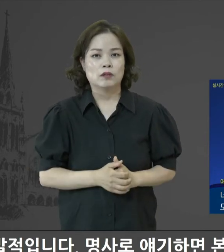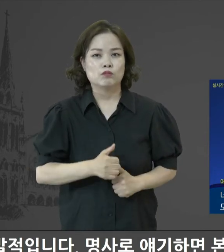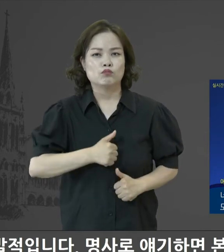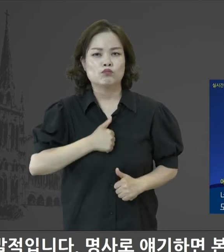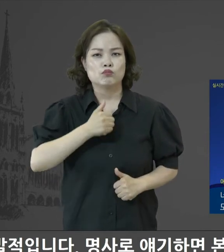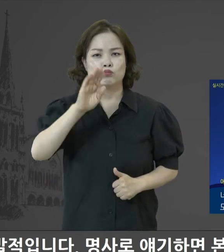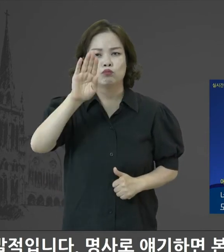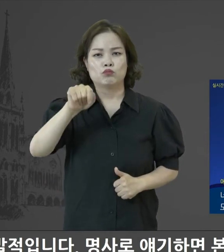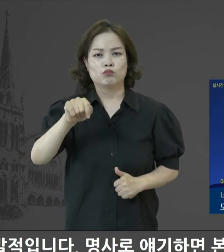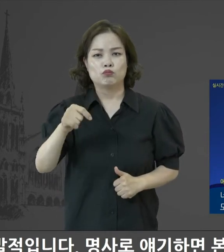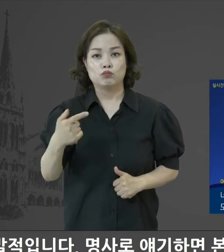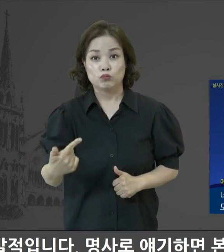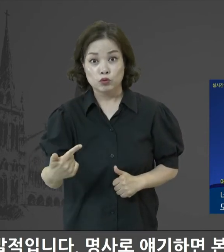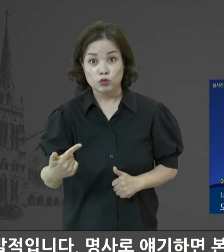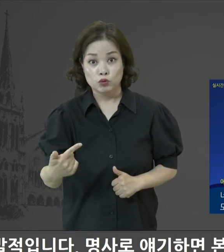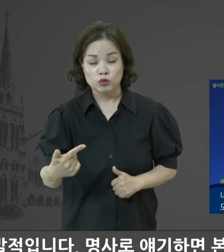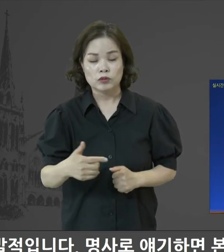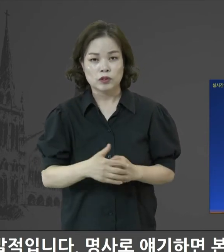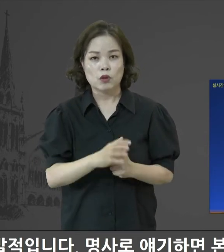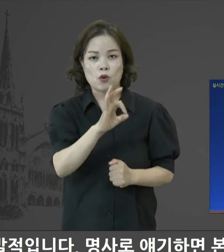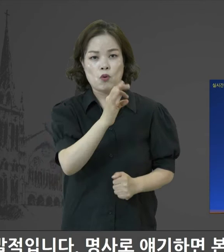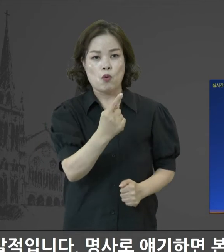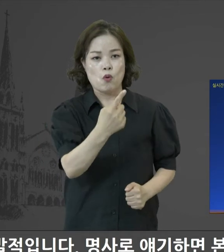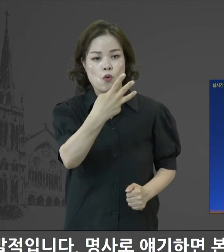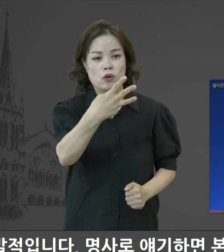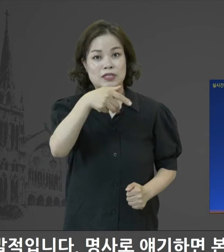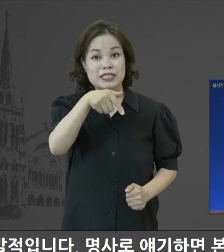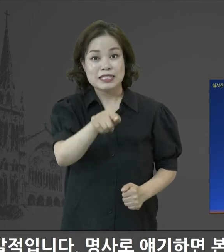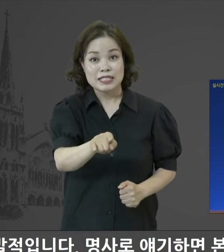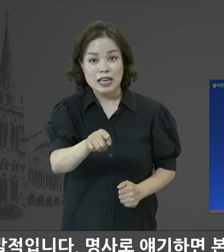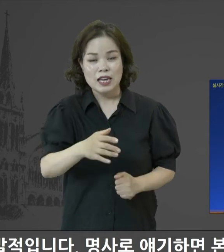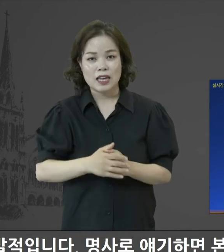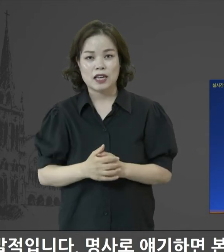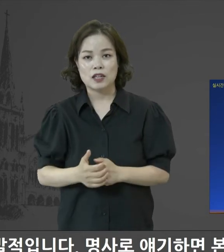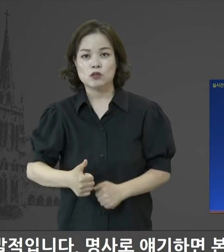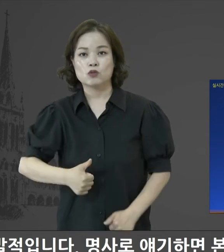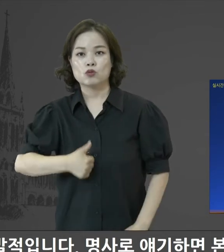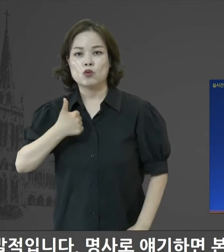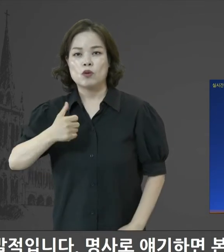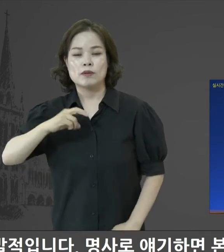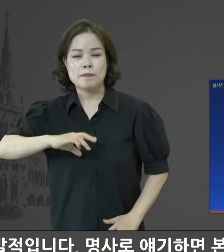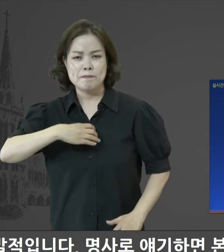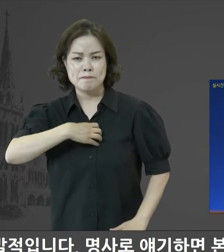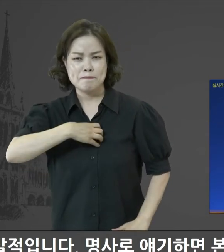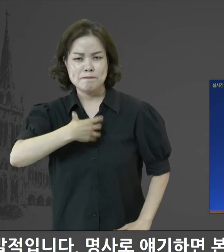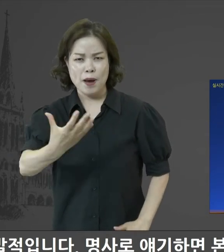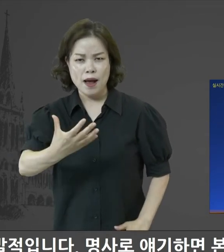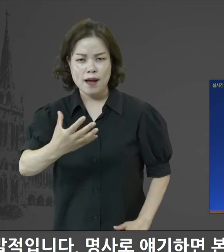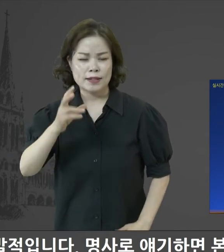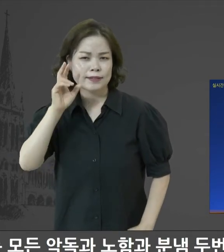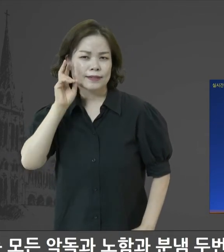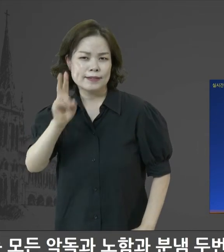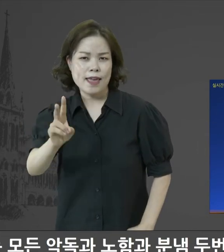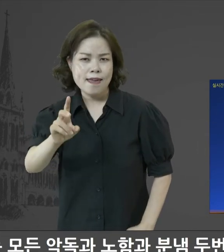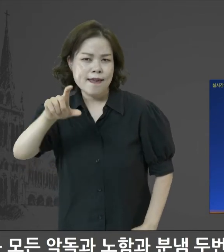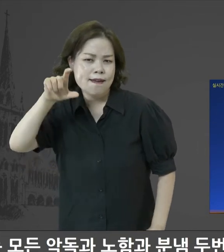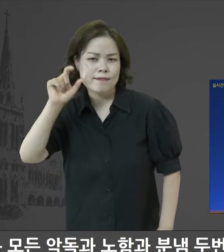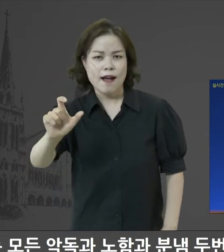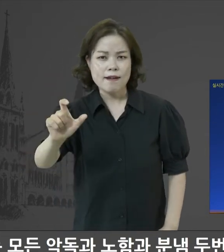분냄, 두 번째 있는 분냄이 오르게이고요, 앞에 노함이 그거보다 더 센 놈이에요. 더 센,